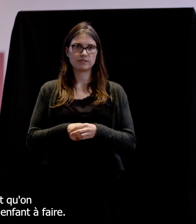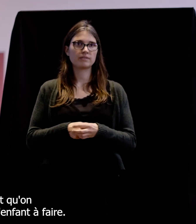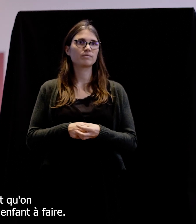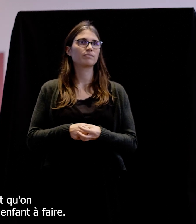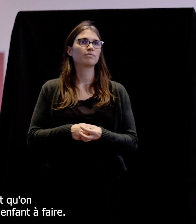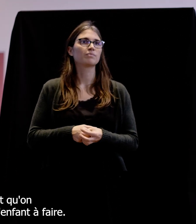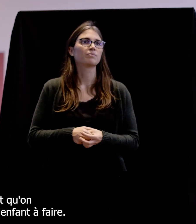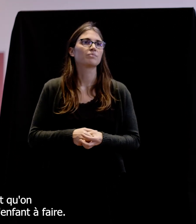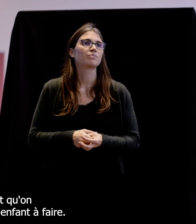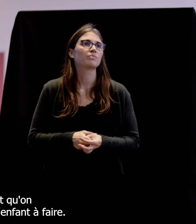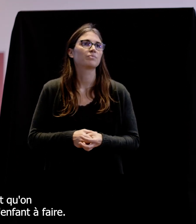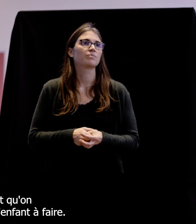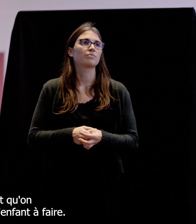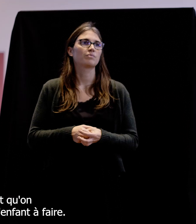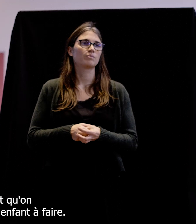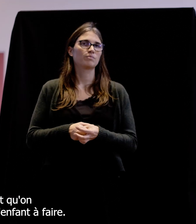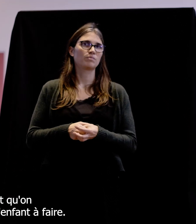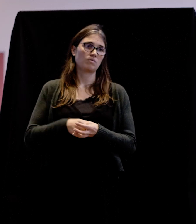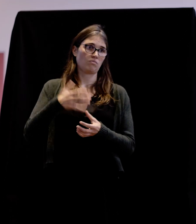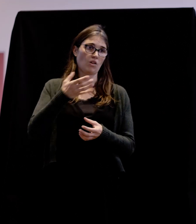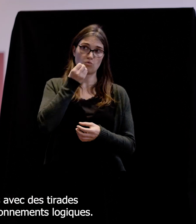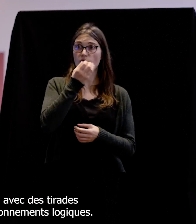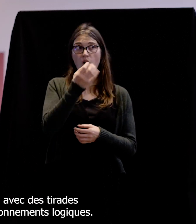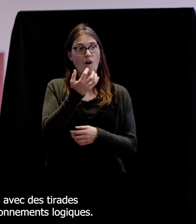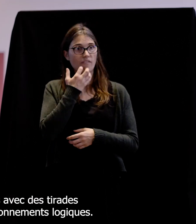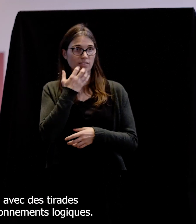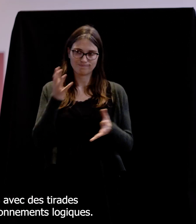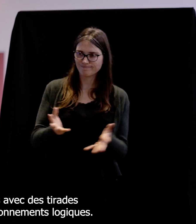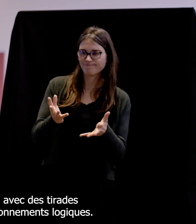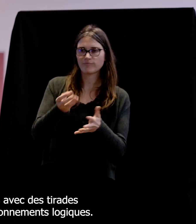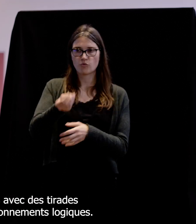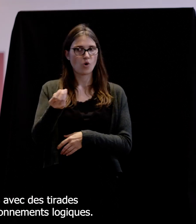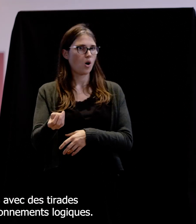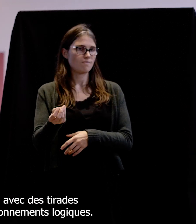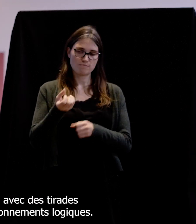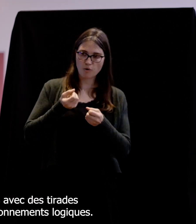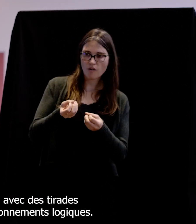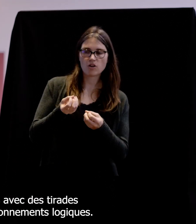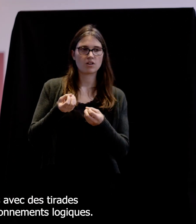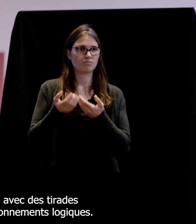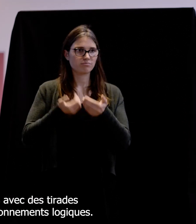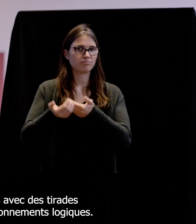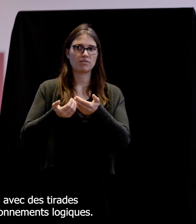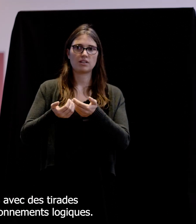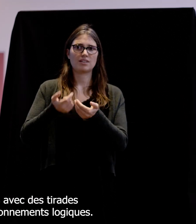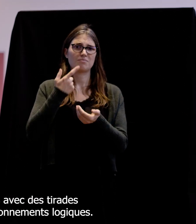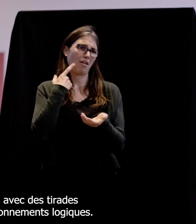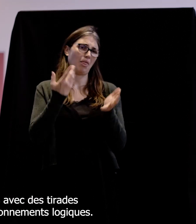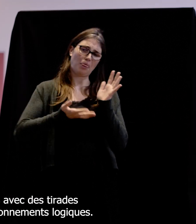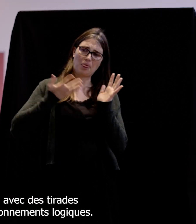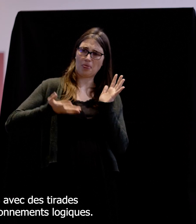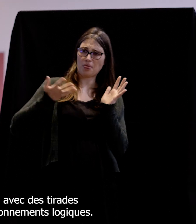ce qu'on voudrait amener l'enfant à faire, eh ben c'est pas avec des tirades